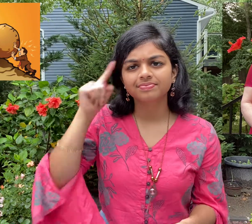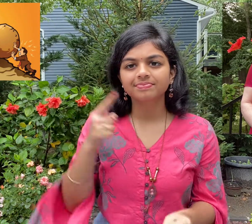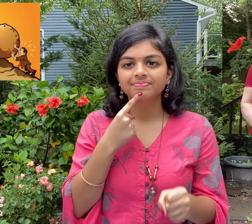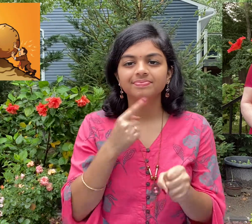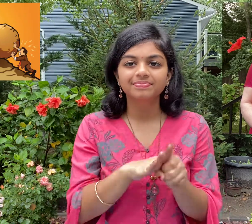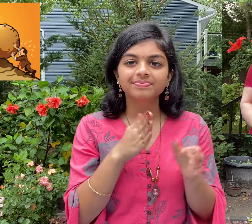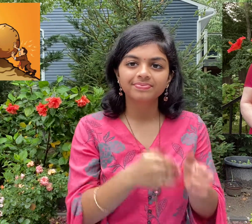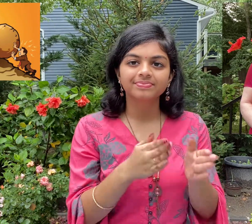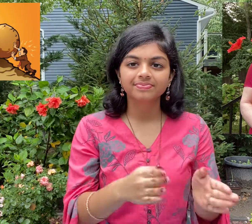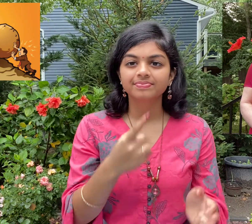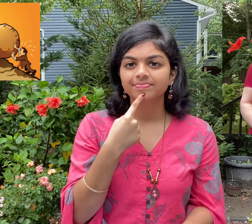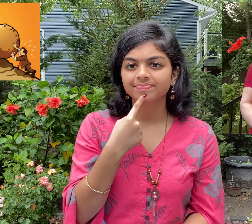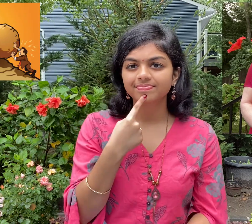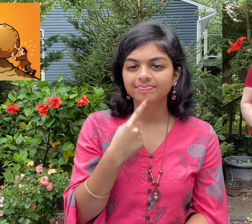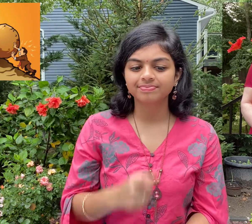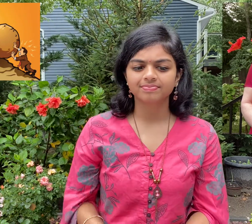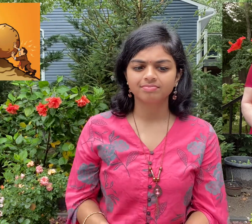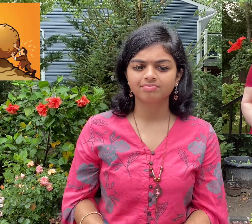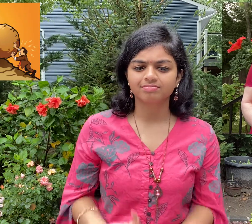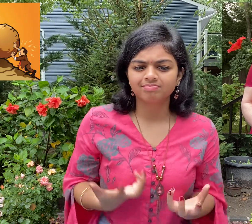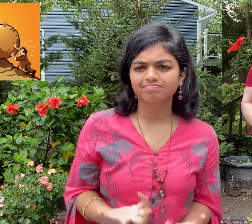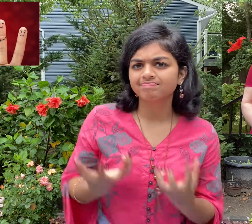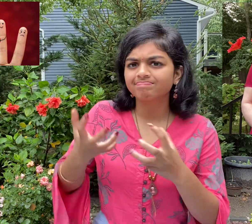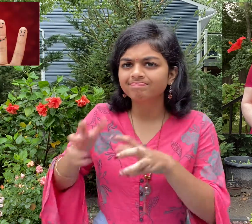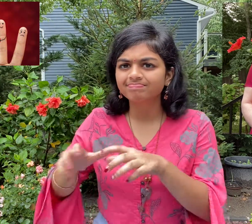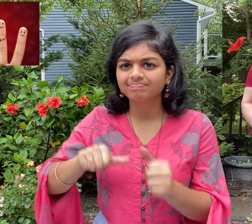Beku, Sharanange